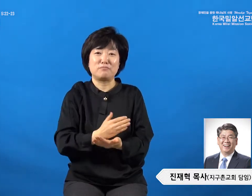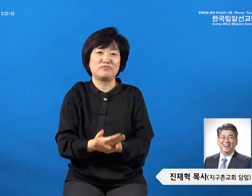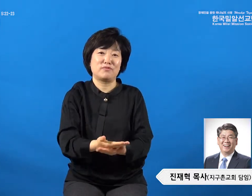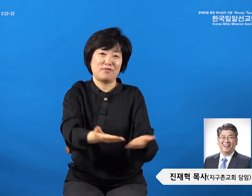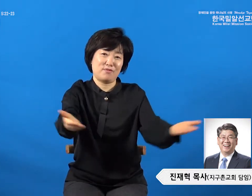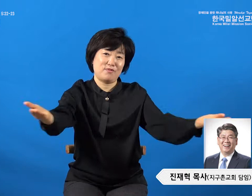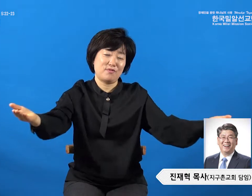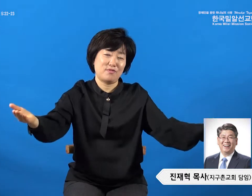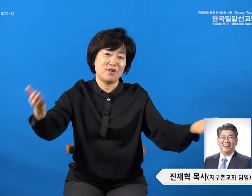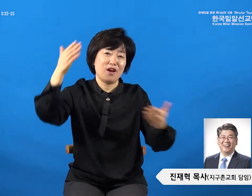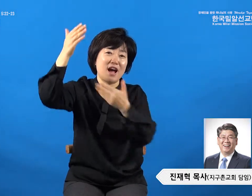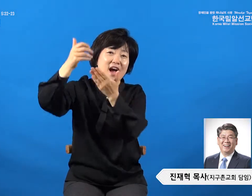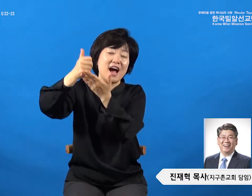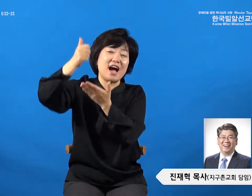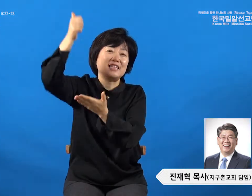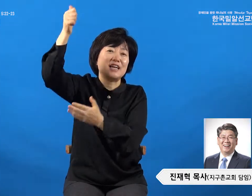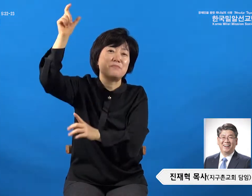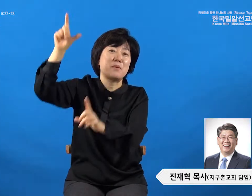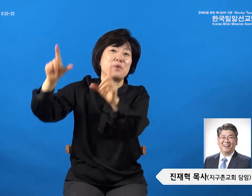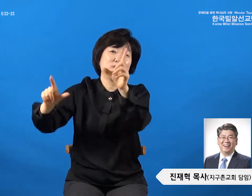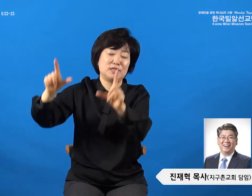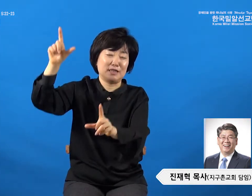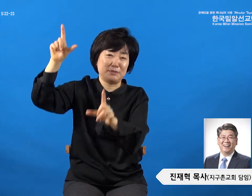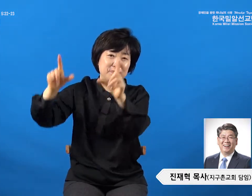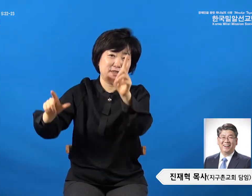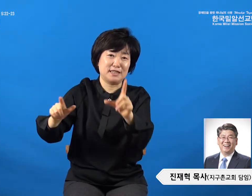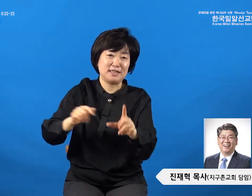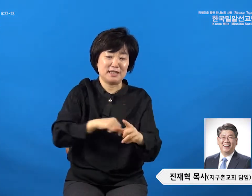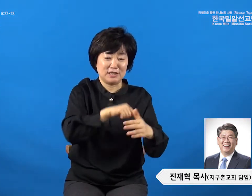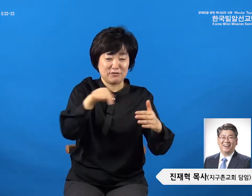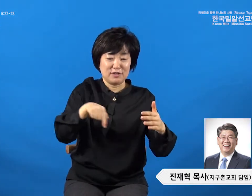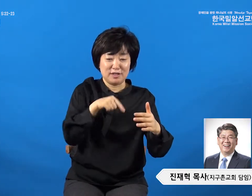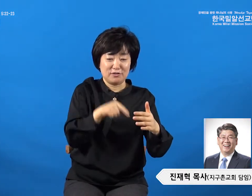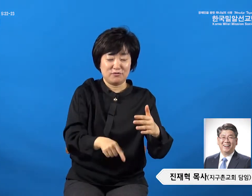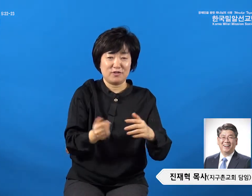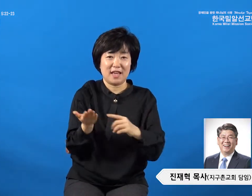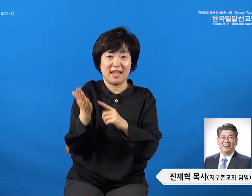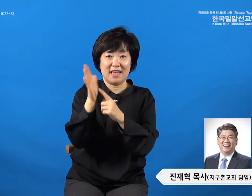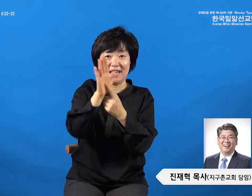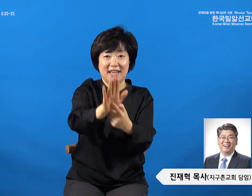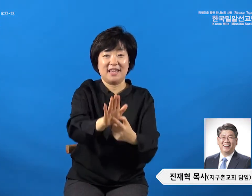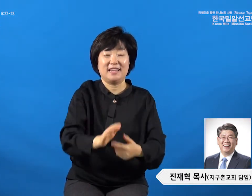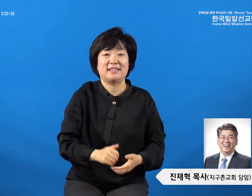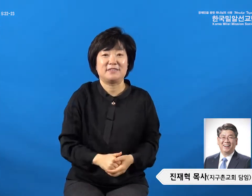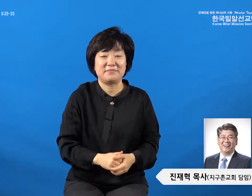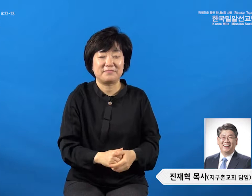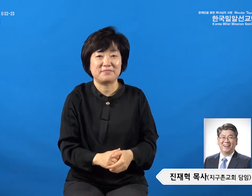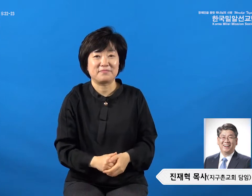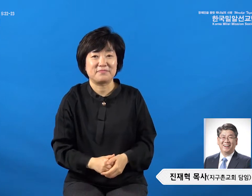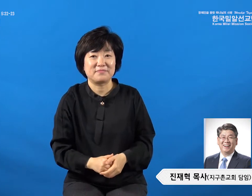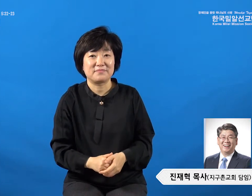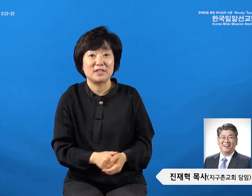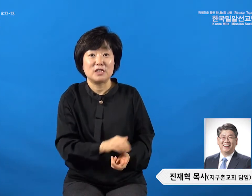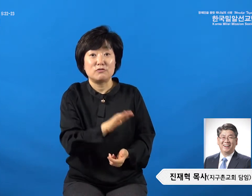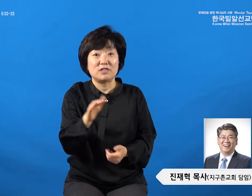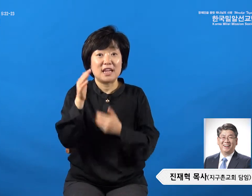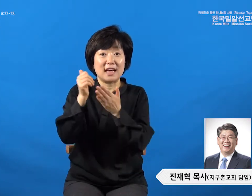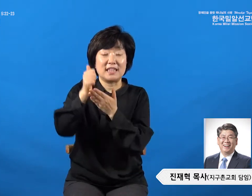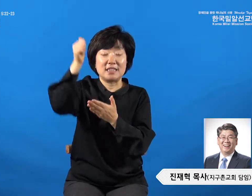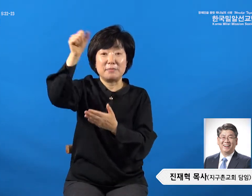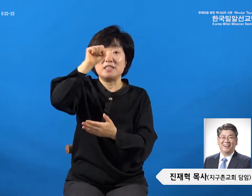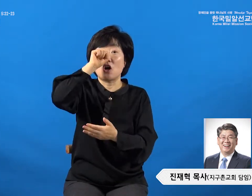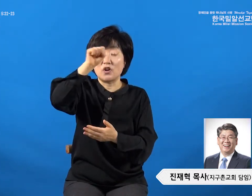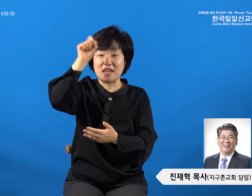선을 베푸십니다. 바로 하나님의 모습을 우리 가운데 말씀하고 있기 때문입니다.